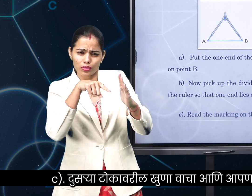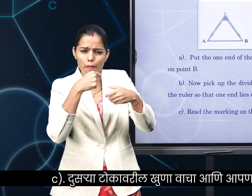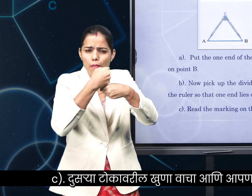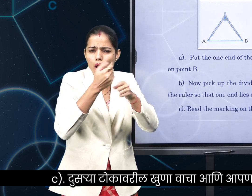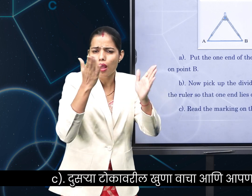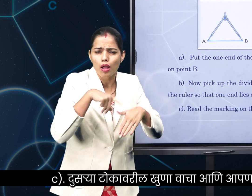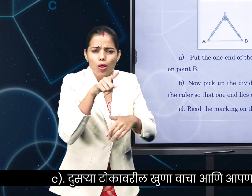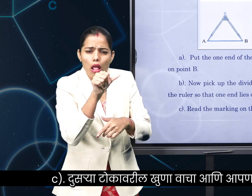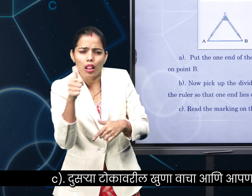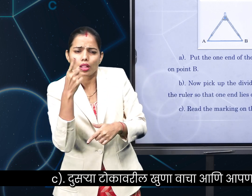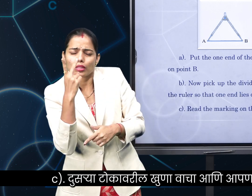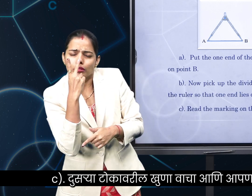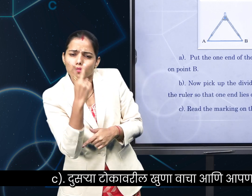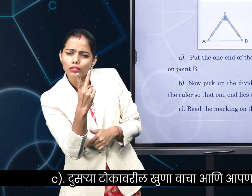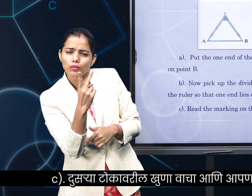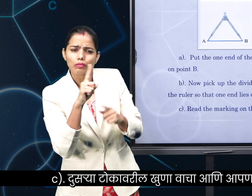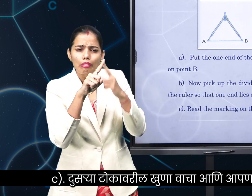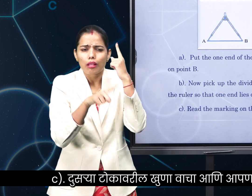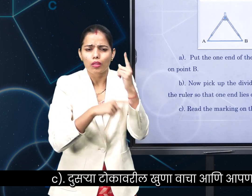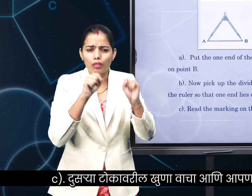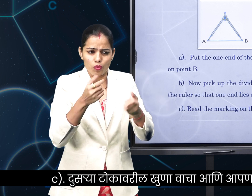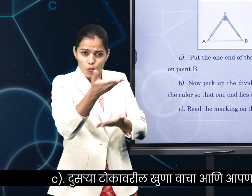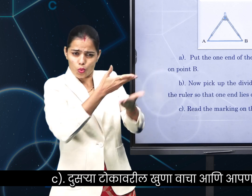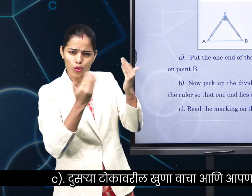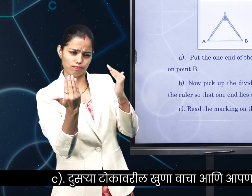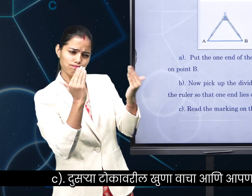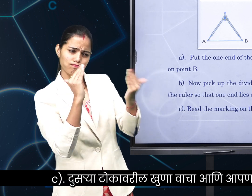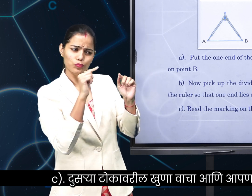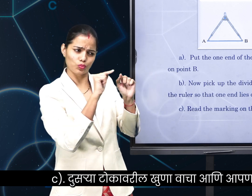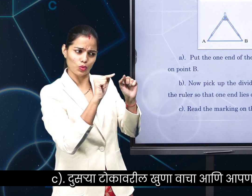C. तुमच्या टोकावरील खुणा वाचा आणि आपण दोन्ही रेषांची तुलना करू शकतो.